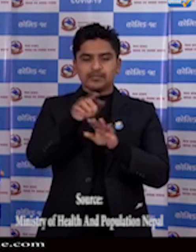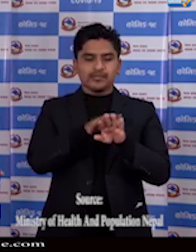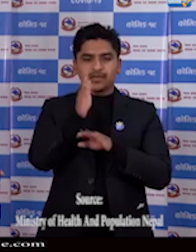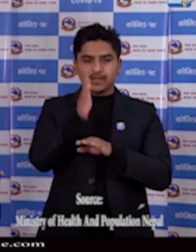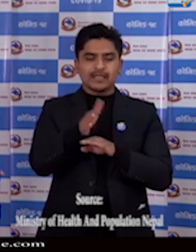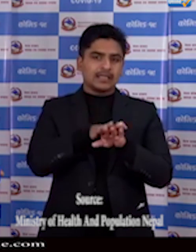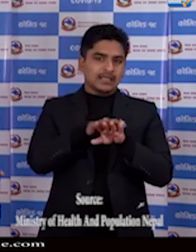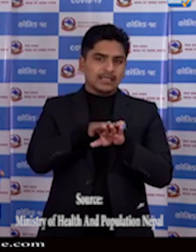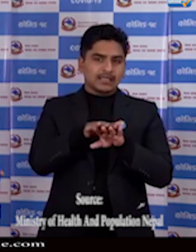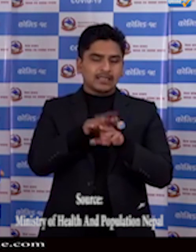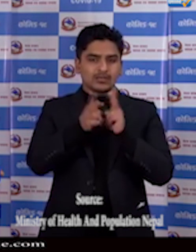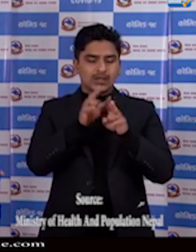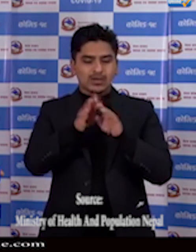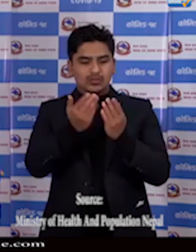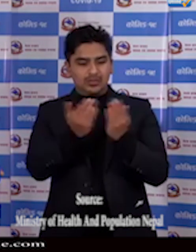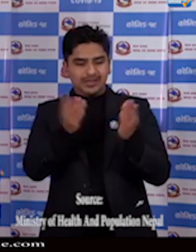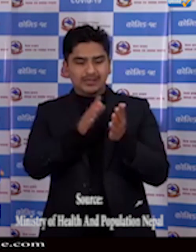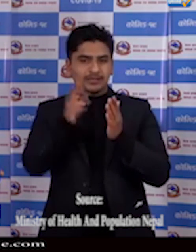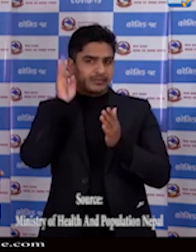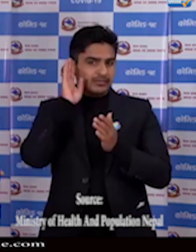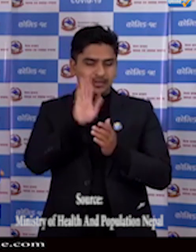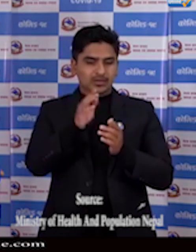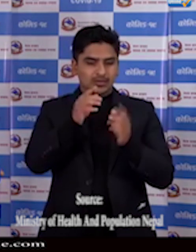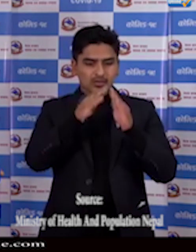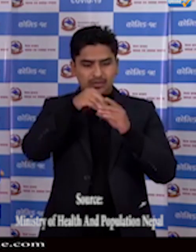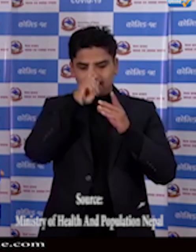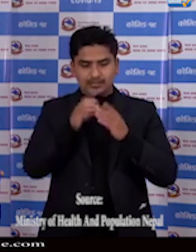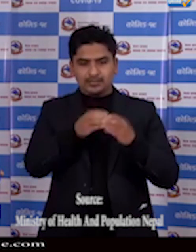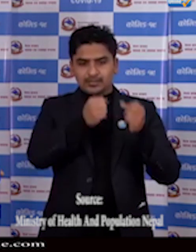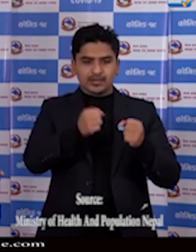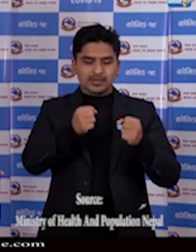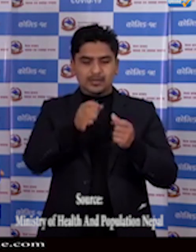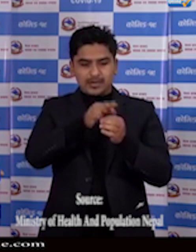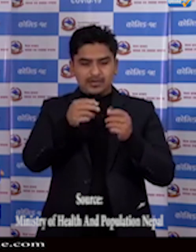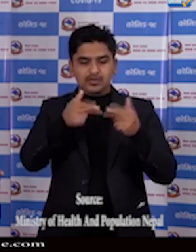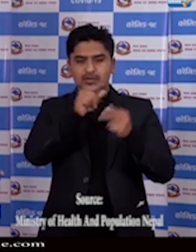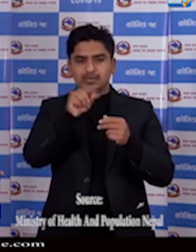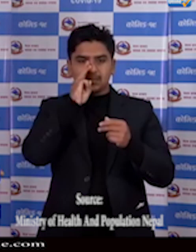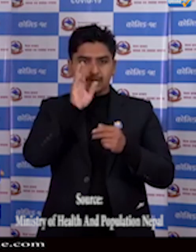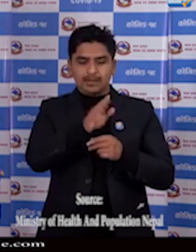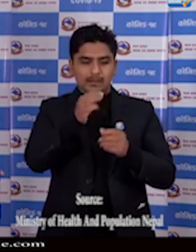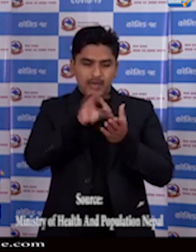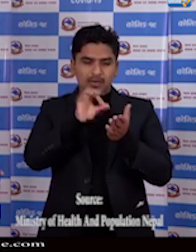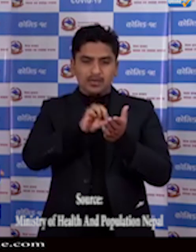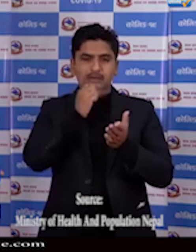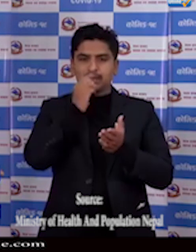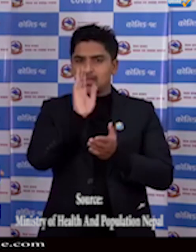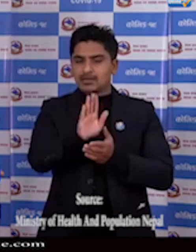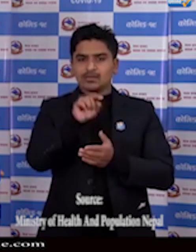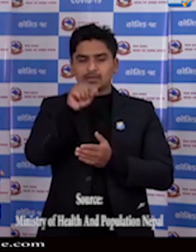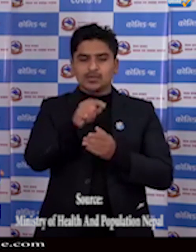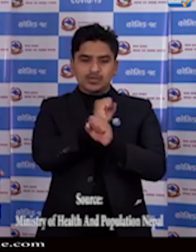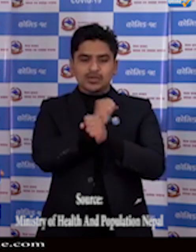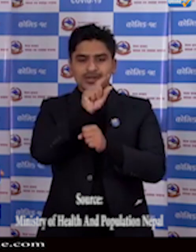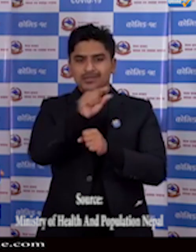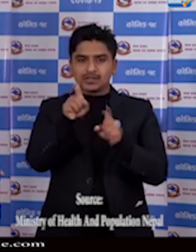धेरै कुराहरू मिडियाबाट पनि आइरहेको छ कि क्वारेन्टाइनको व्यवस्थापन चुनौतीको बारेमा हामीले बारम्बार भनेका छौँ, यो